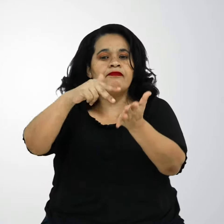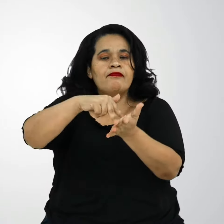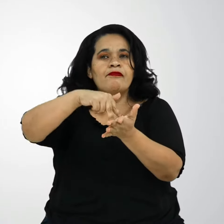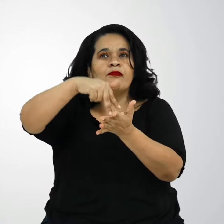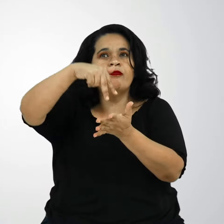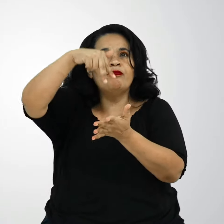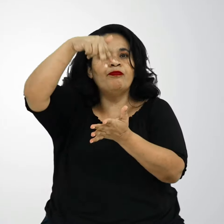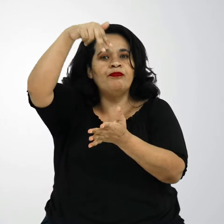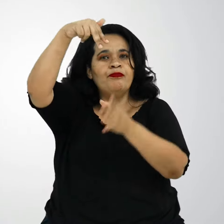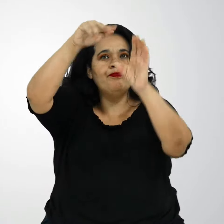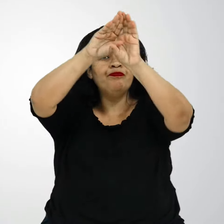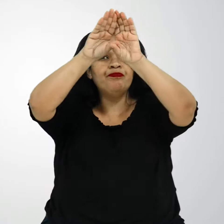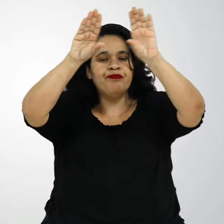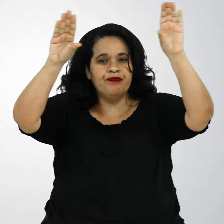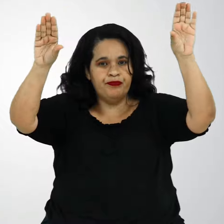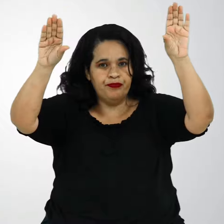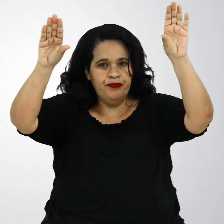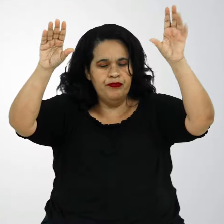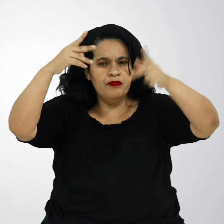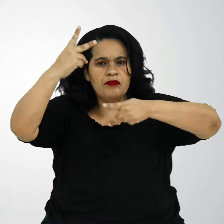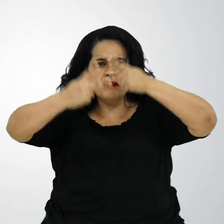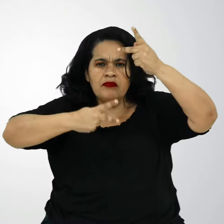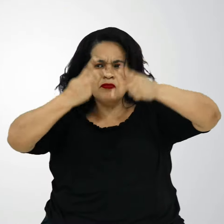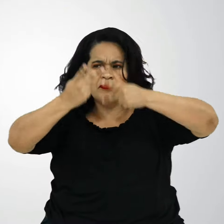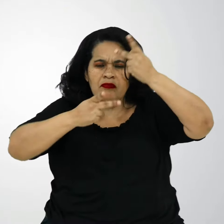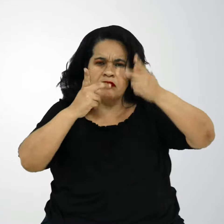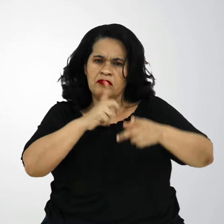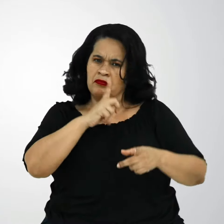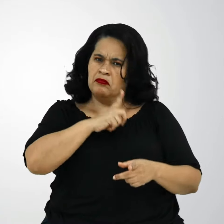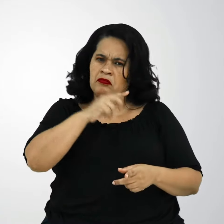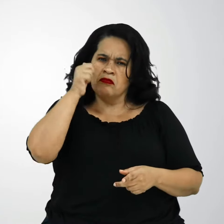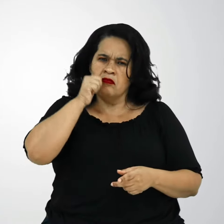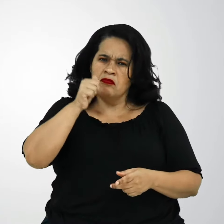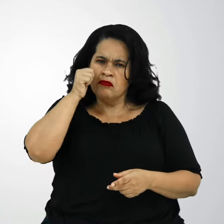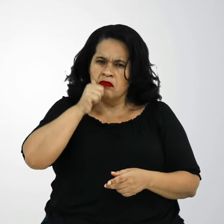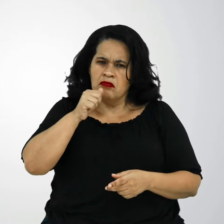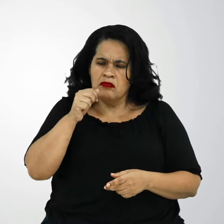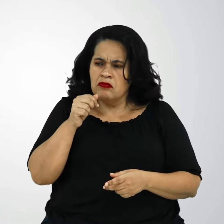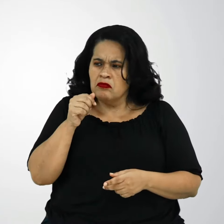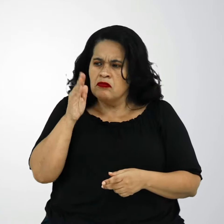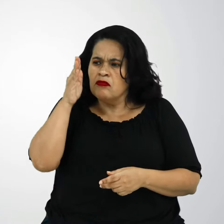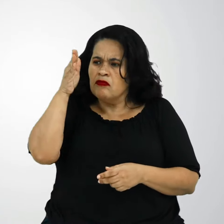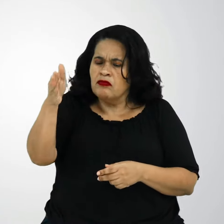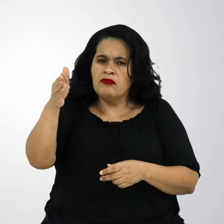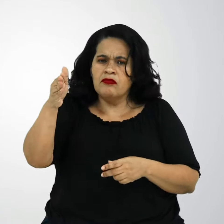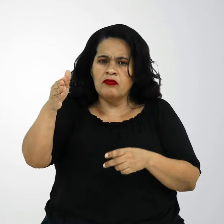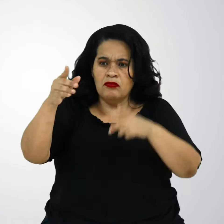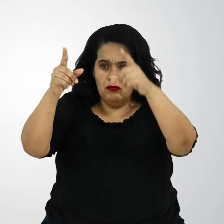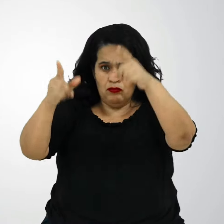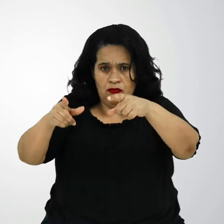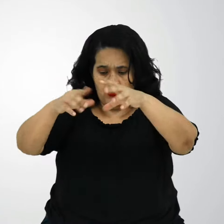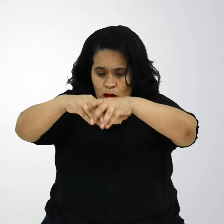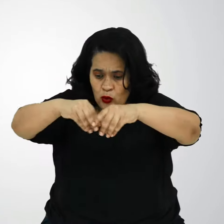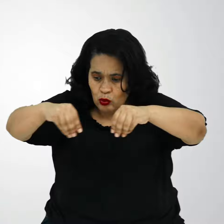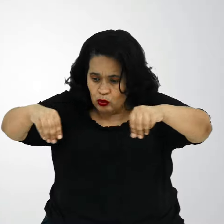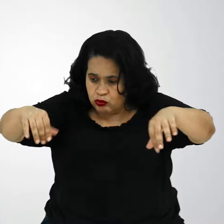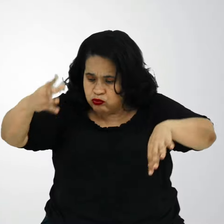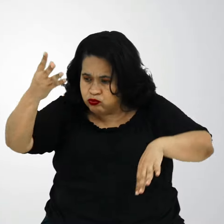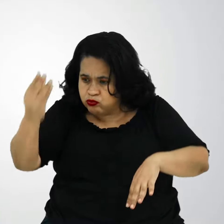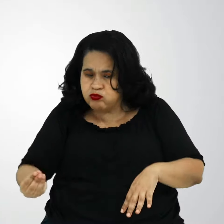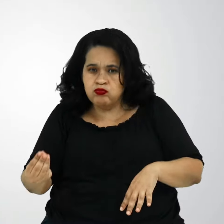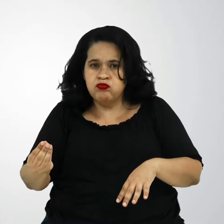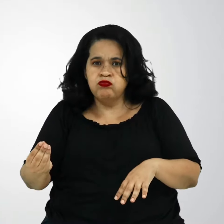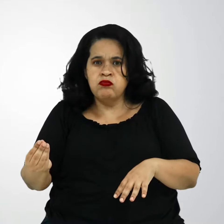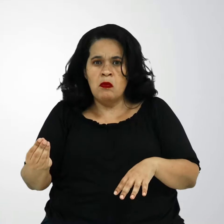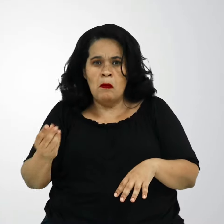que essa mulher vai para o deserto, onde vai ser sustentada por 3 anos e meio. E depois o